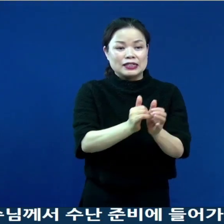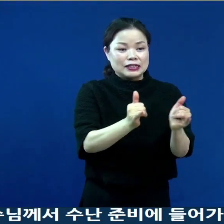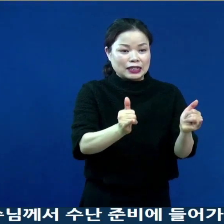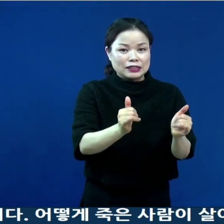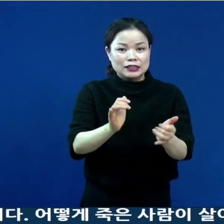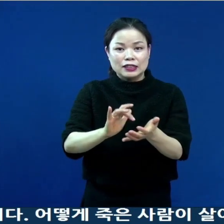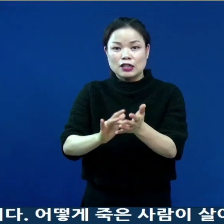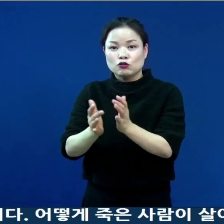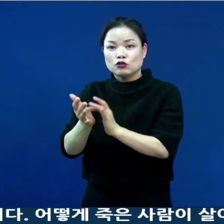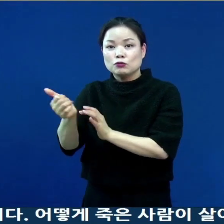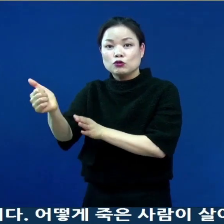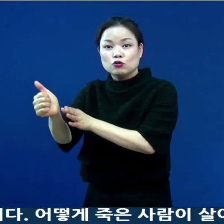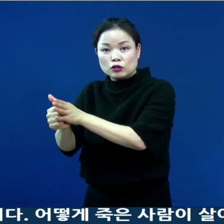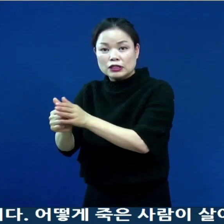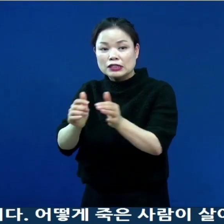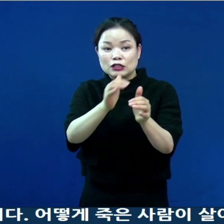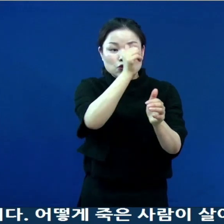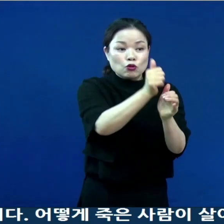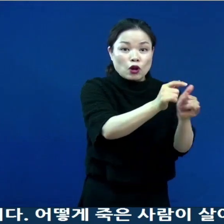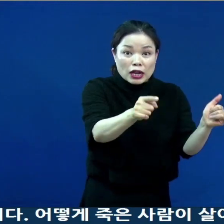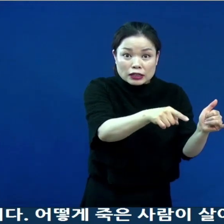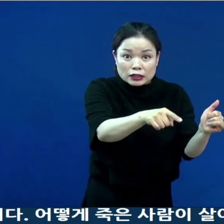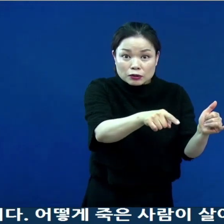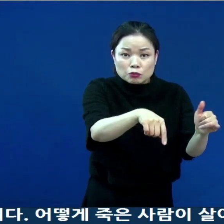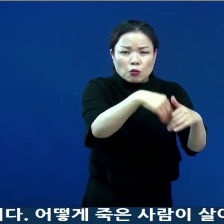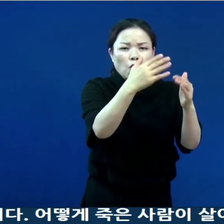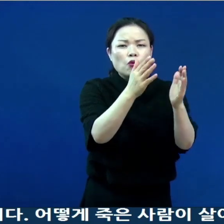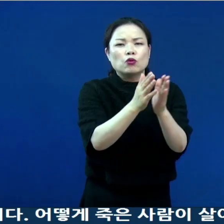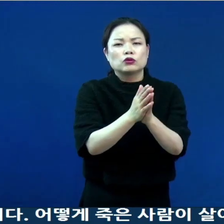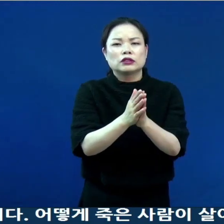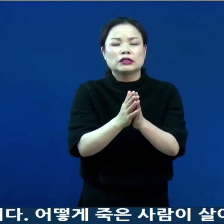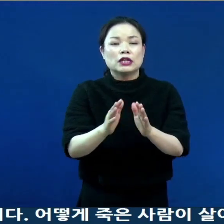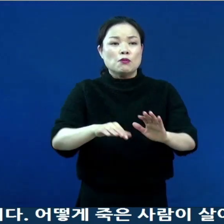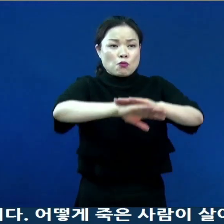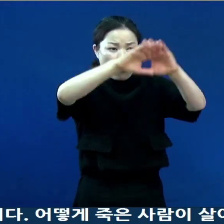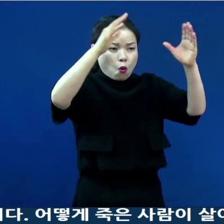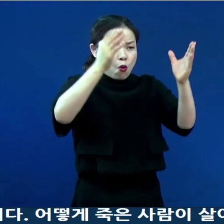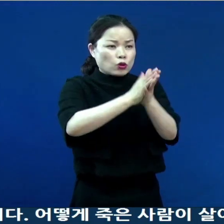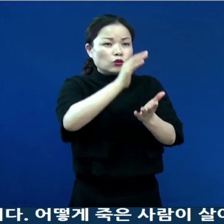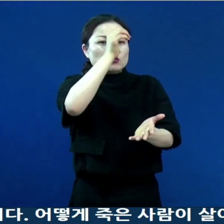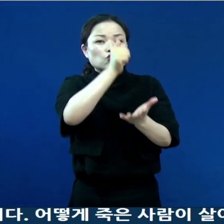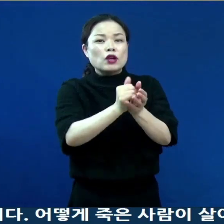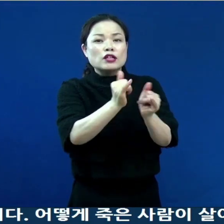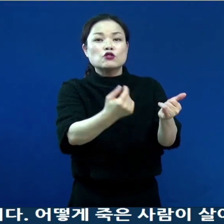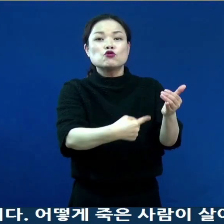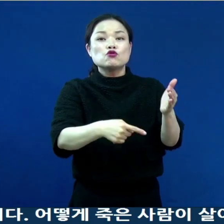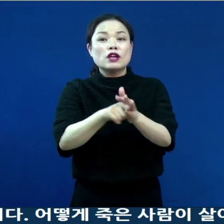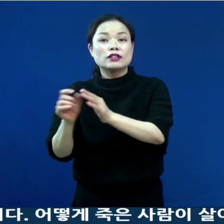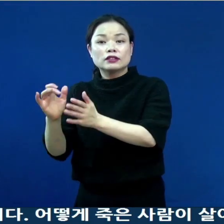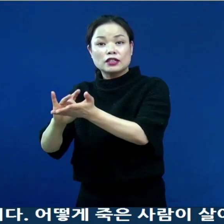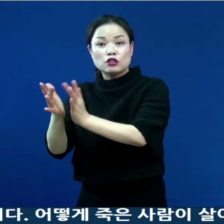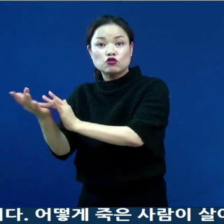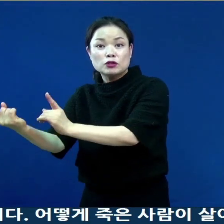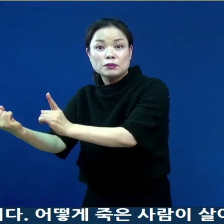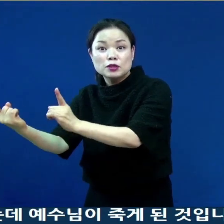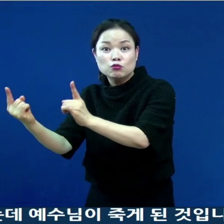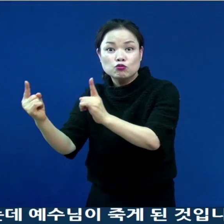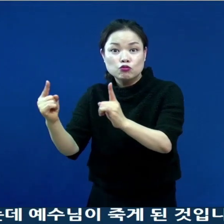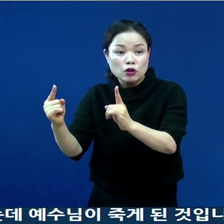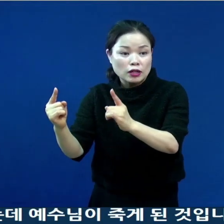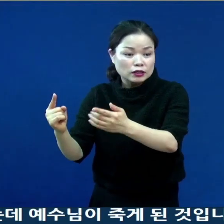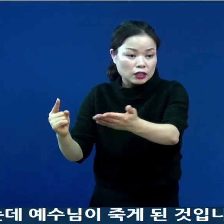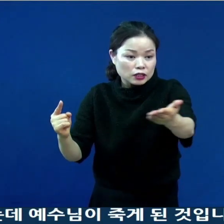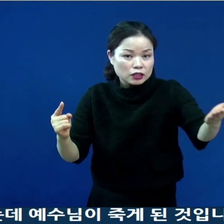죽인 예수님이 죄인인 모든 인간을 위하여 부활하셔서 그들을